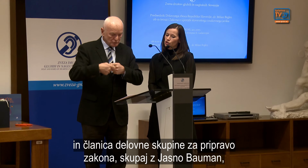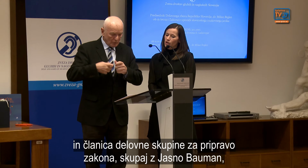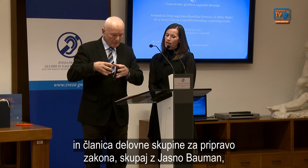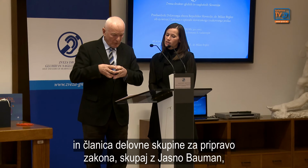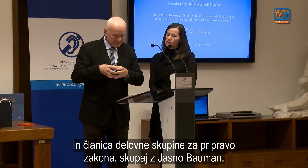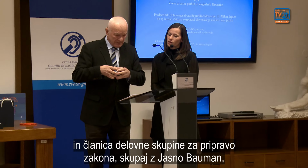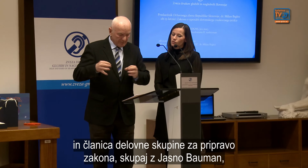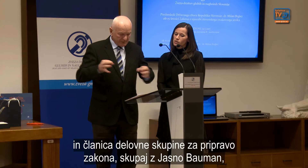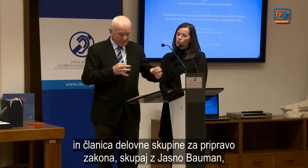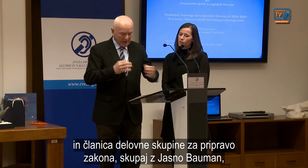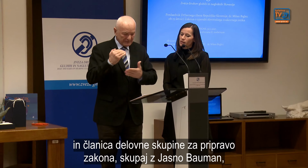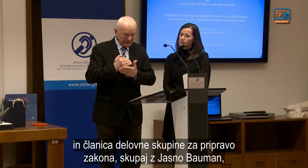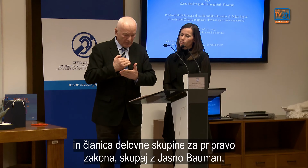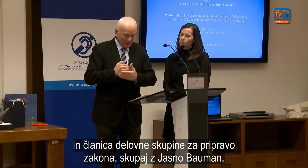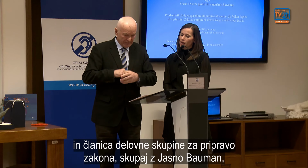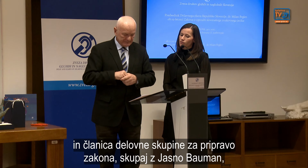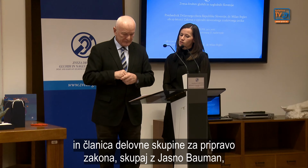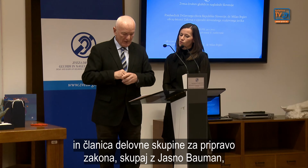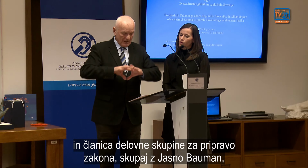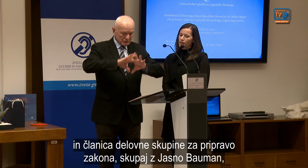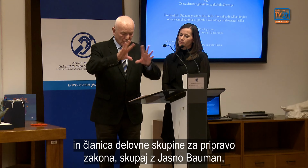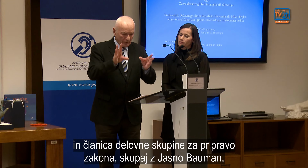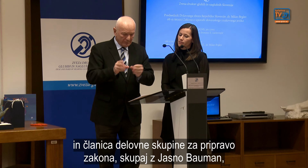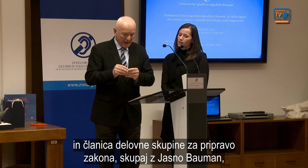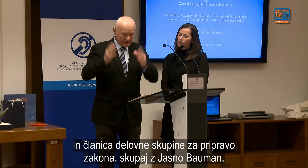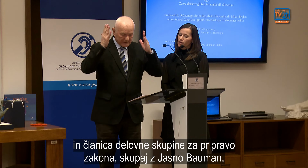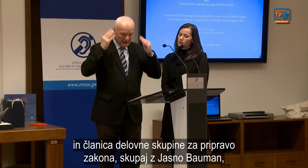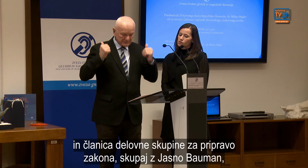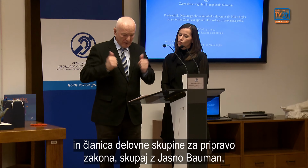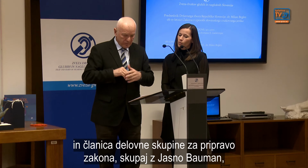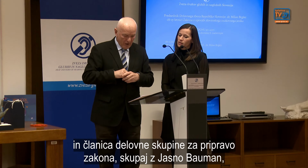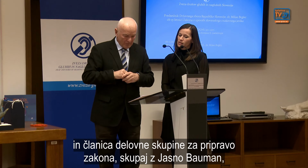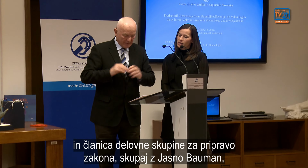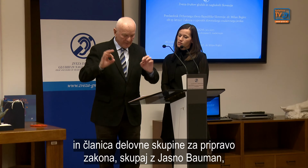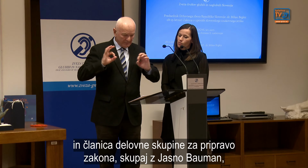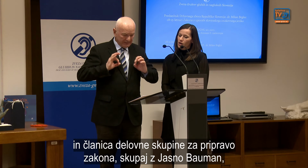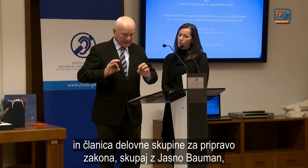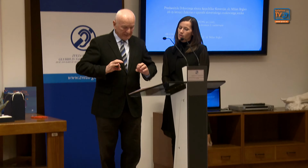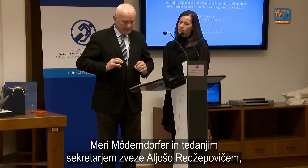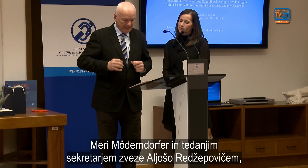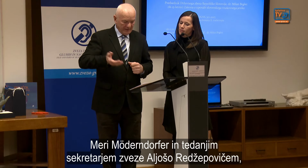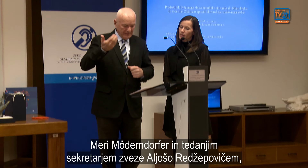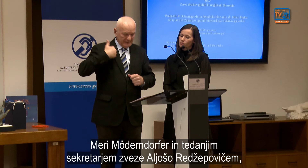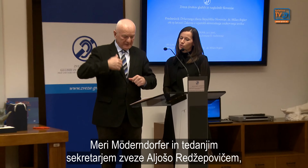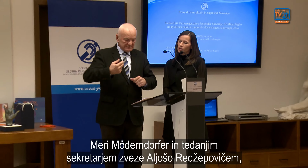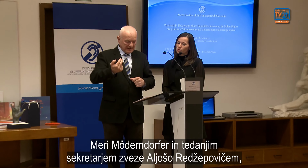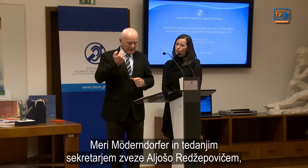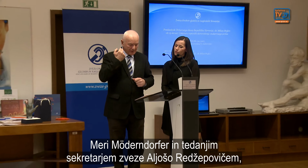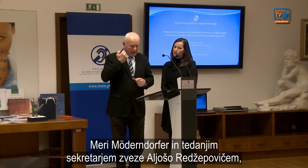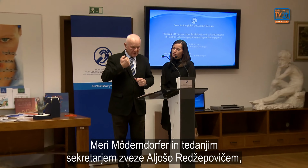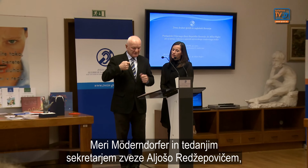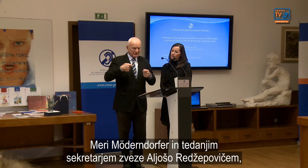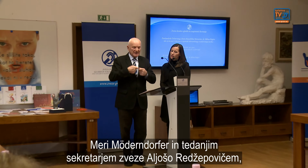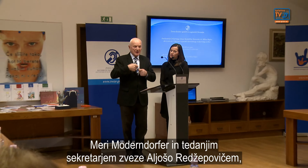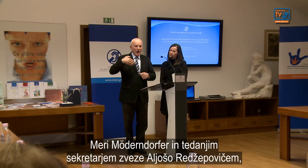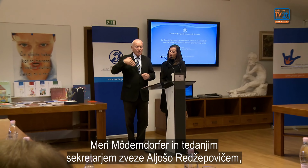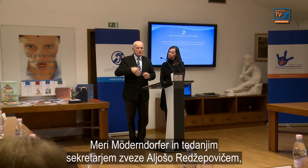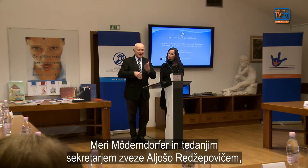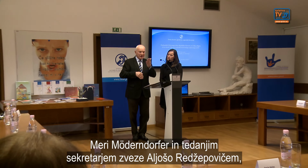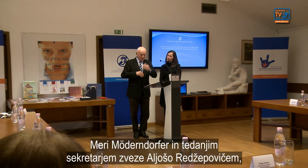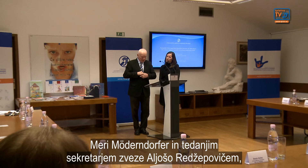in članica delovne skupine za pripravo zakona. Skupaj z Jasno Bauman, Meri Moderndorfer